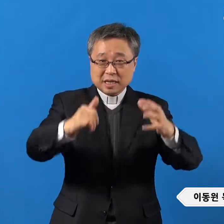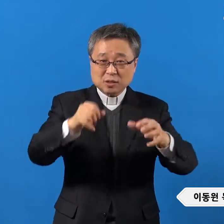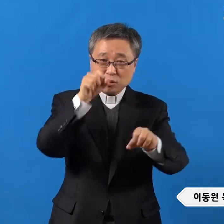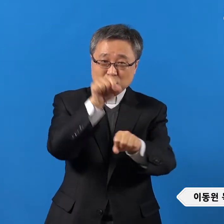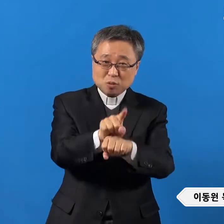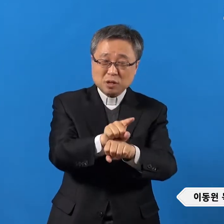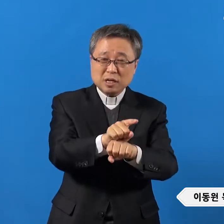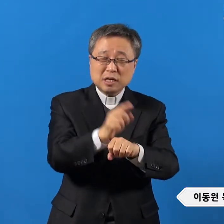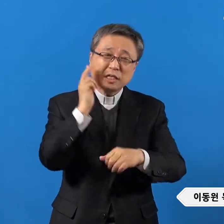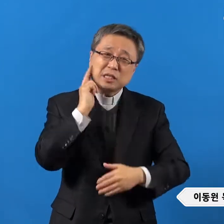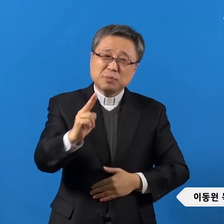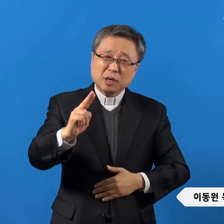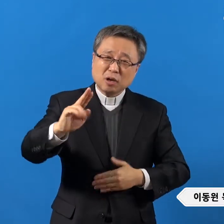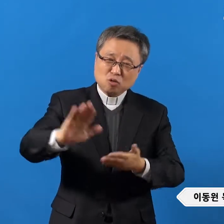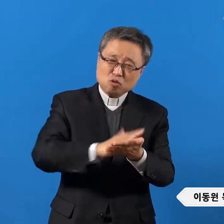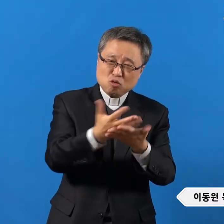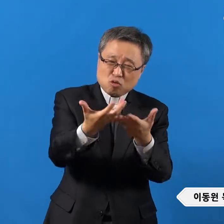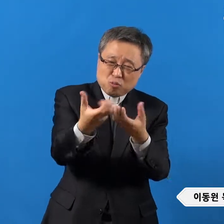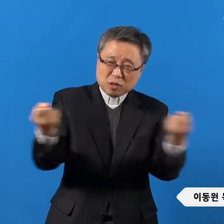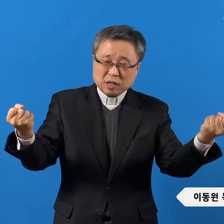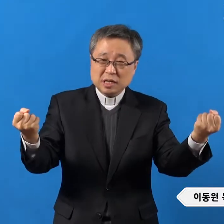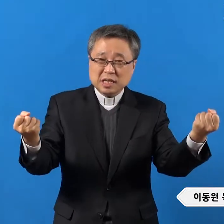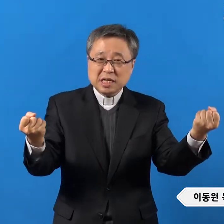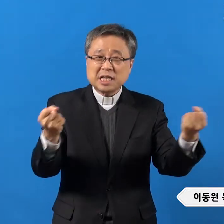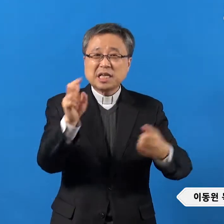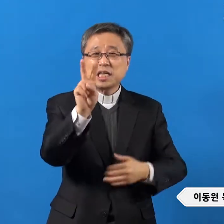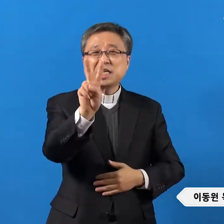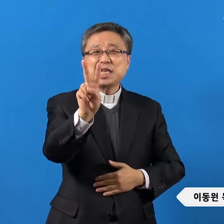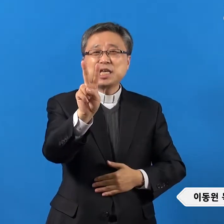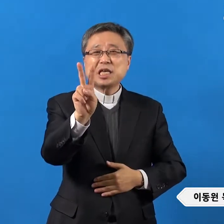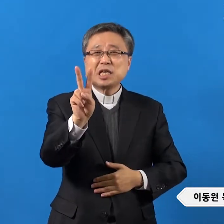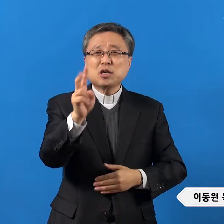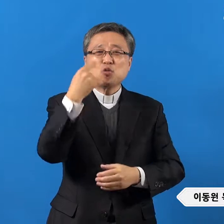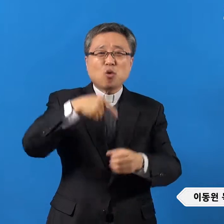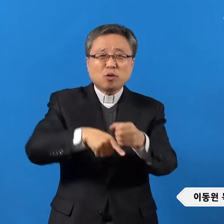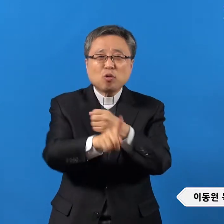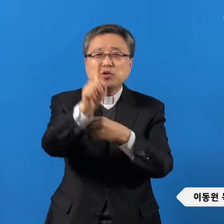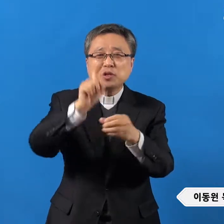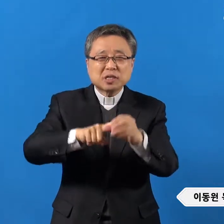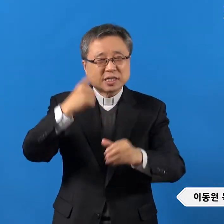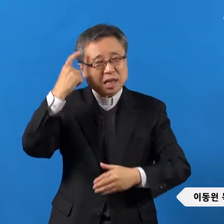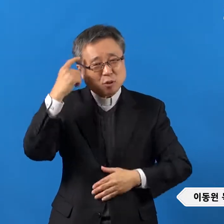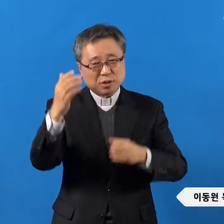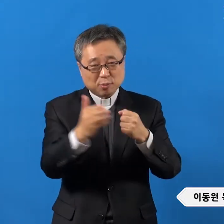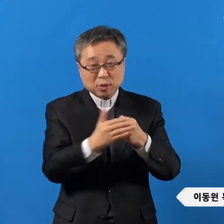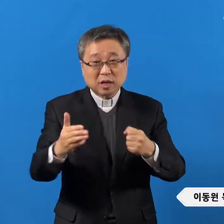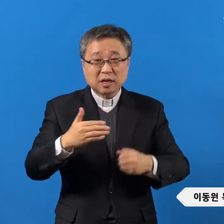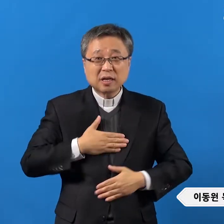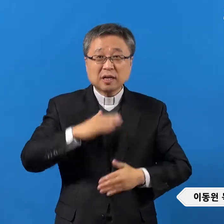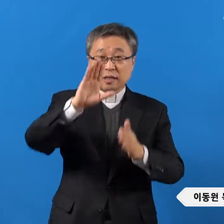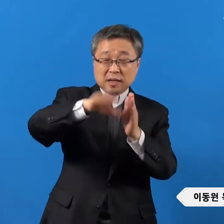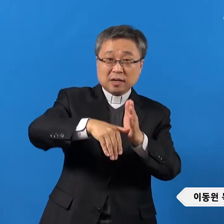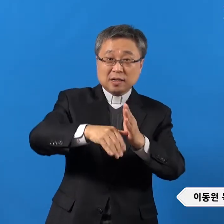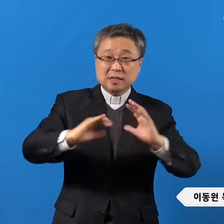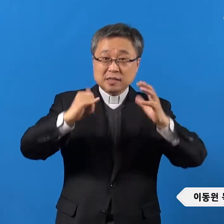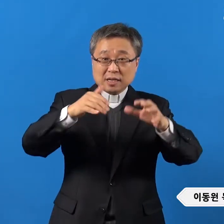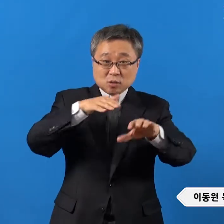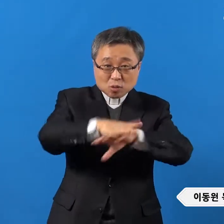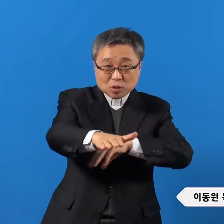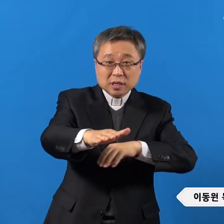구별하는 소위 이원론적 사고에 있다라고 진단합니다. 때로는 세속적인 일상 속에서도